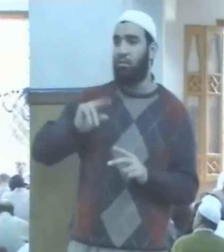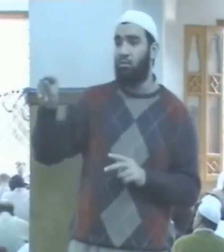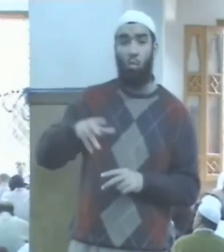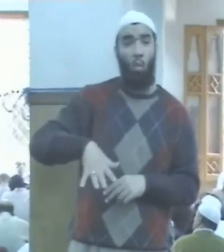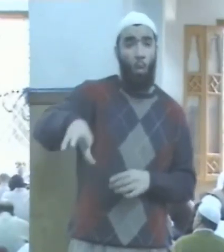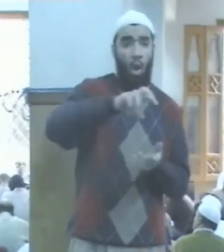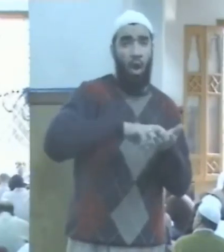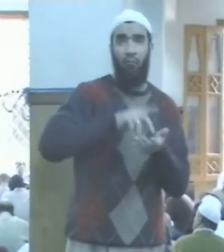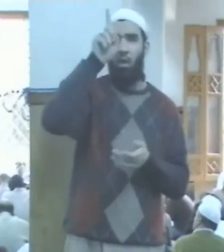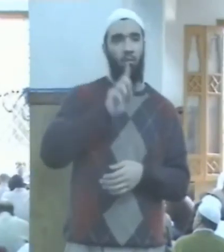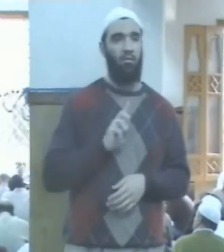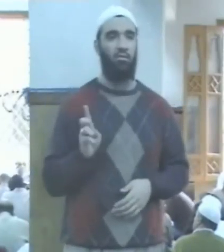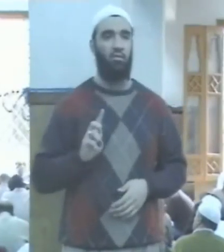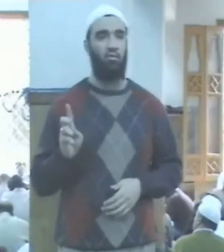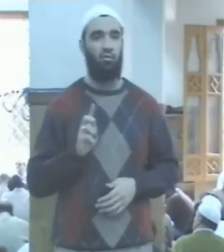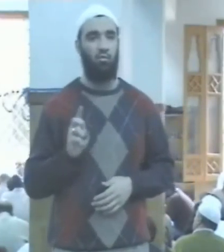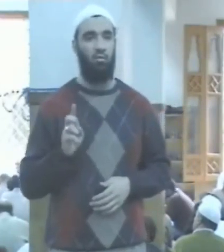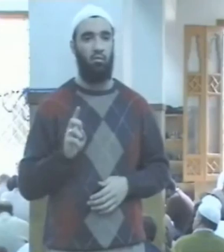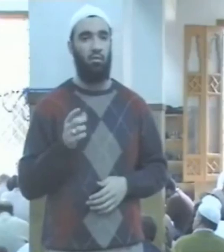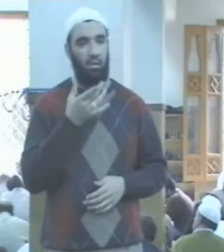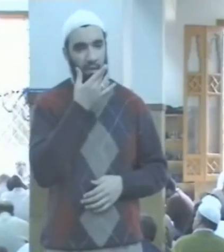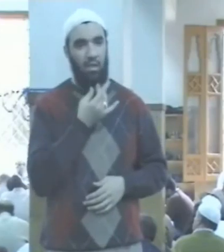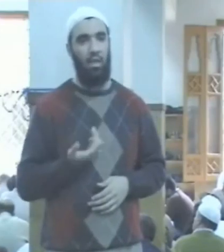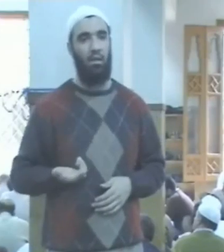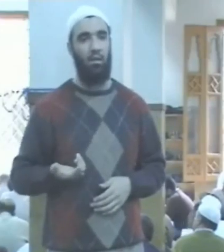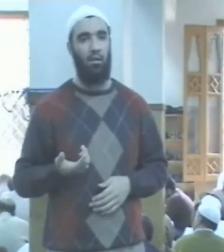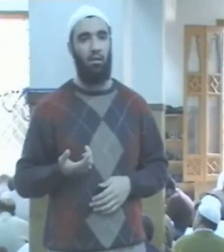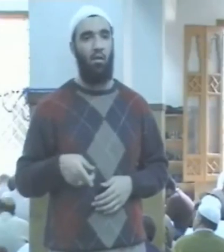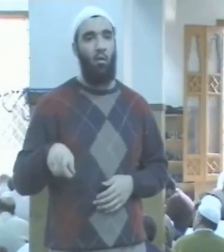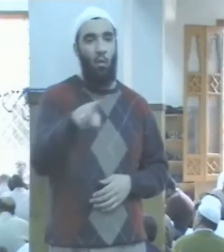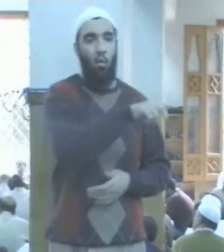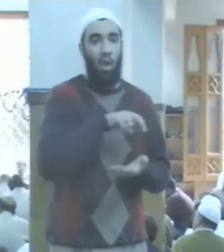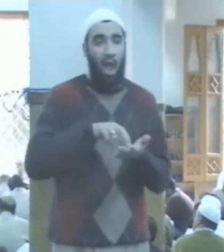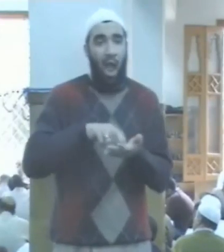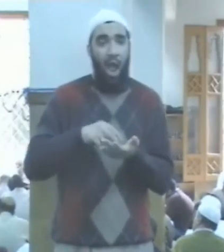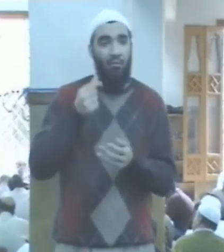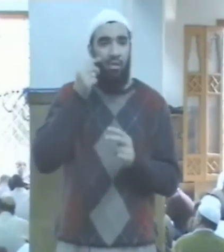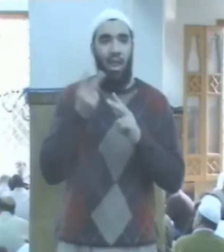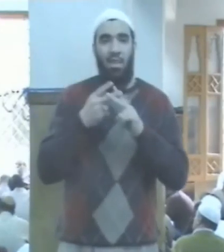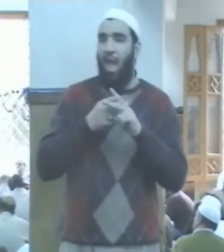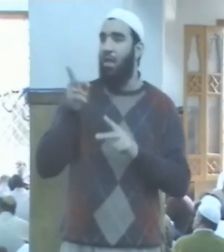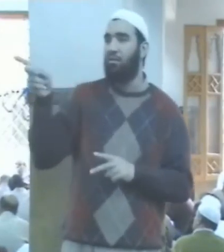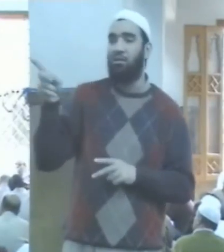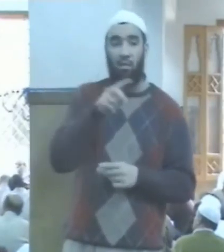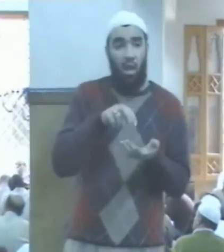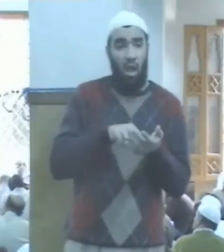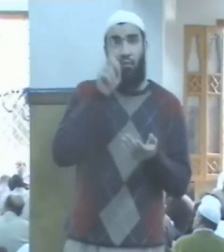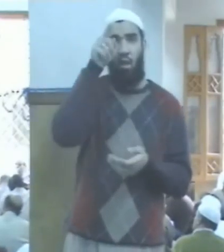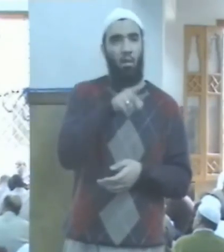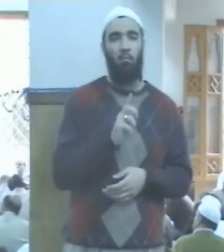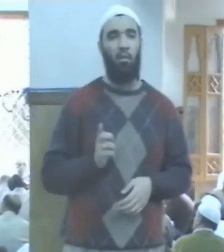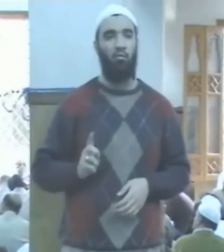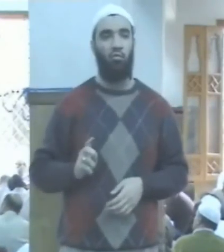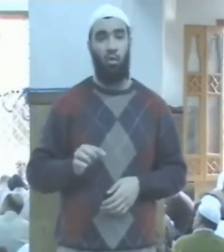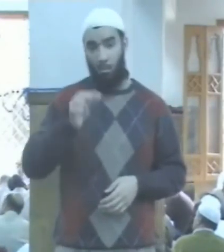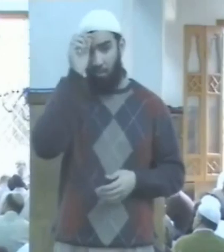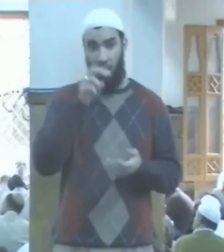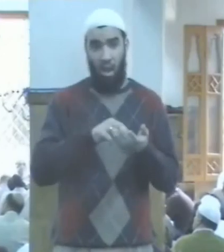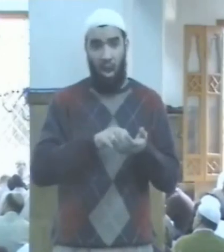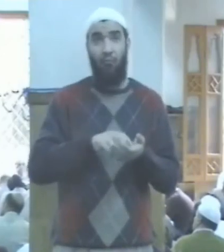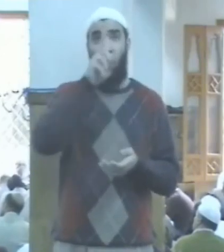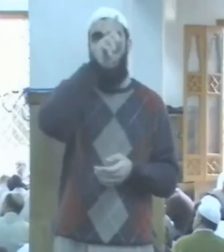مع أن القرآن يشترط لمن يبلغ دين الله ألا يخاف